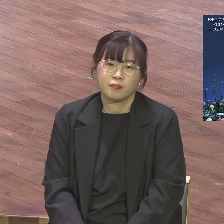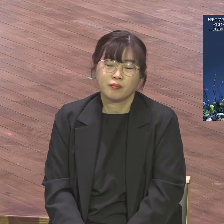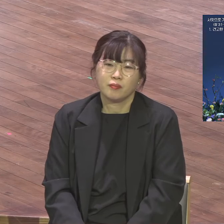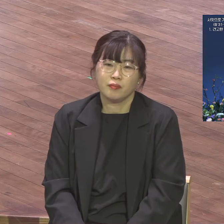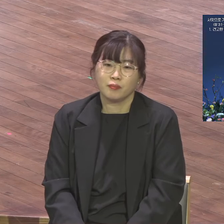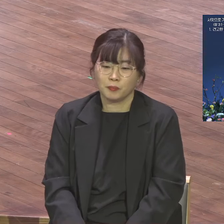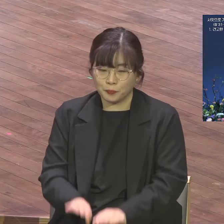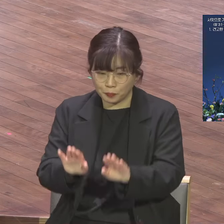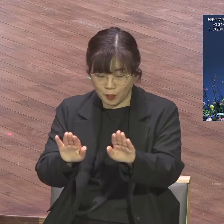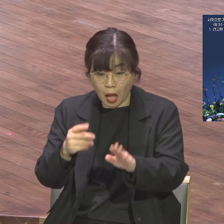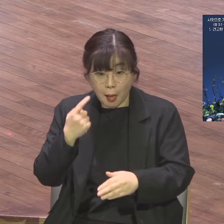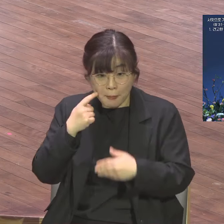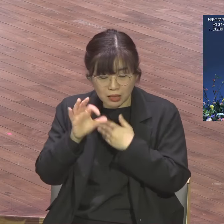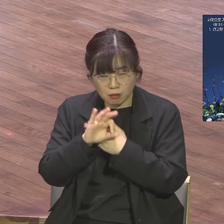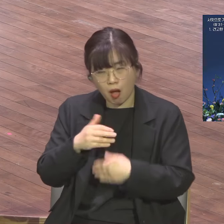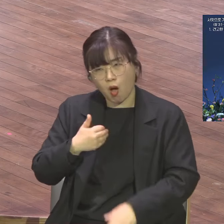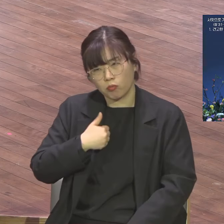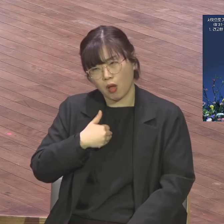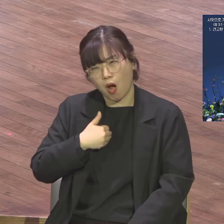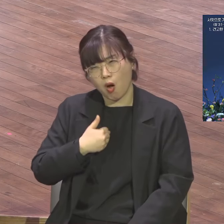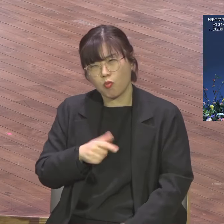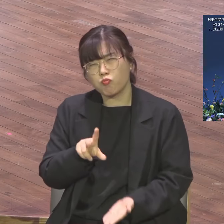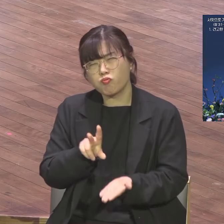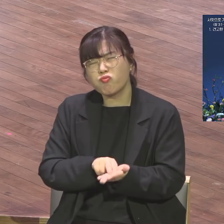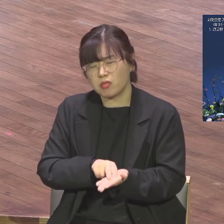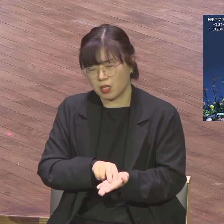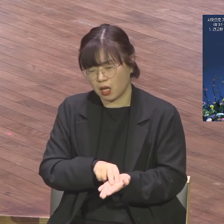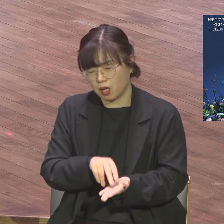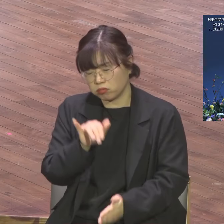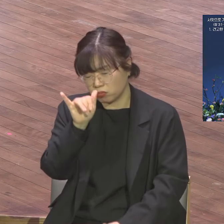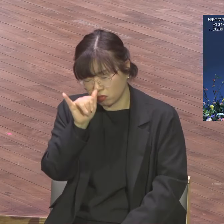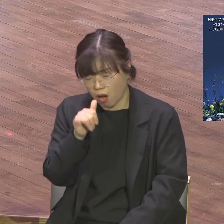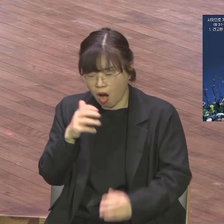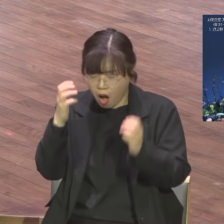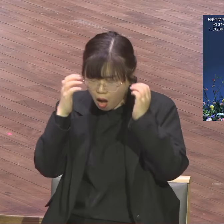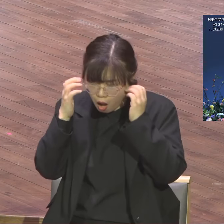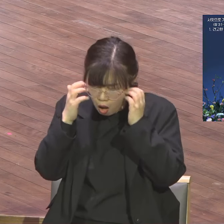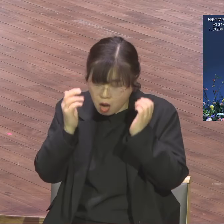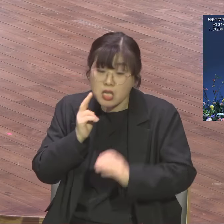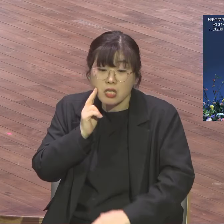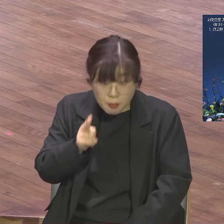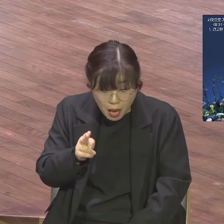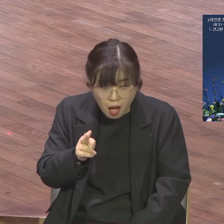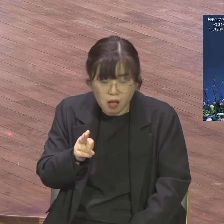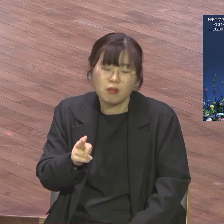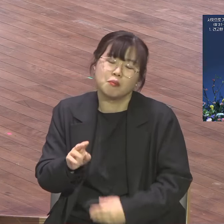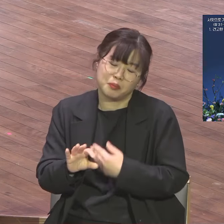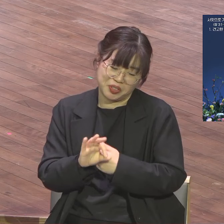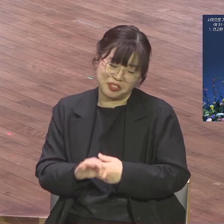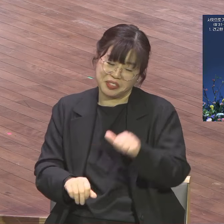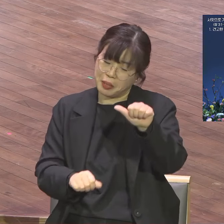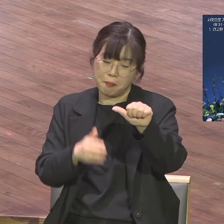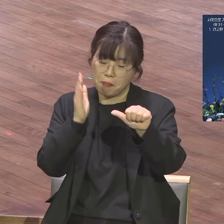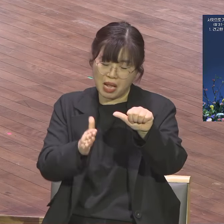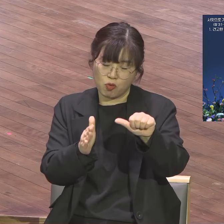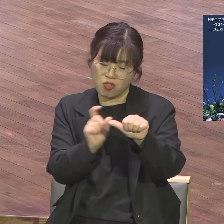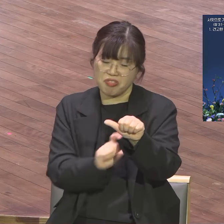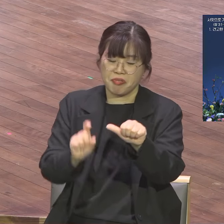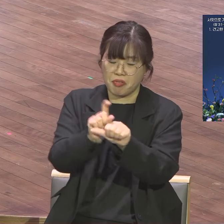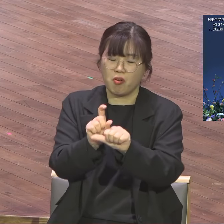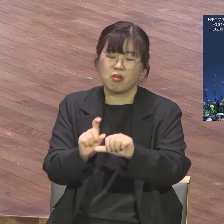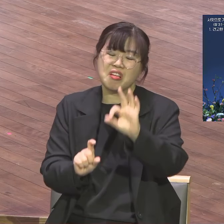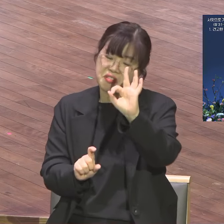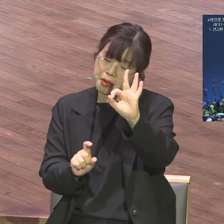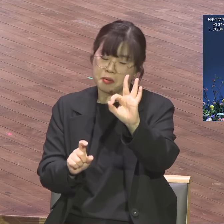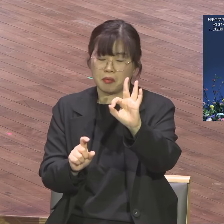설교 열 번만 들어보세요. 성령이 역사하셔서 눈뜨게 해주신다. 귀 열리게 해준다니까요. 여호수아가